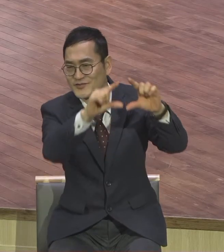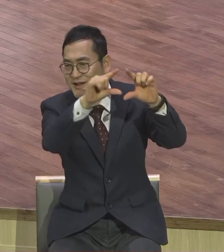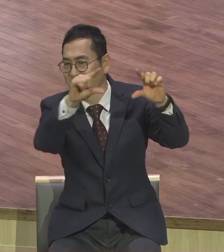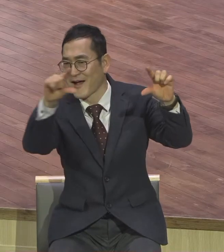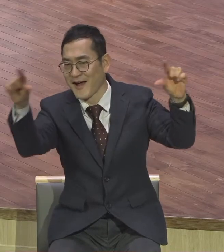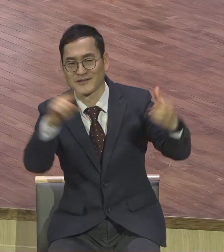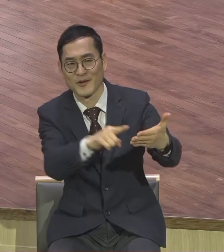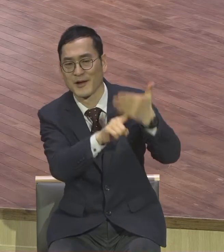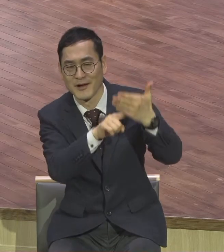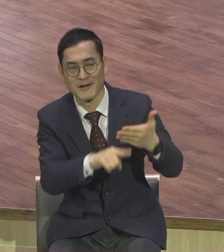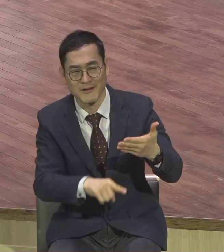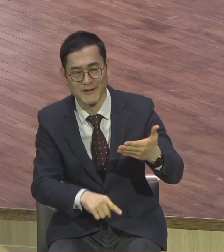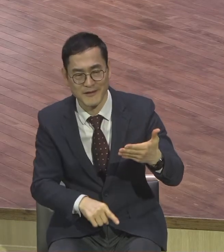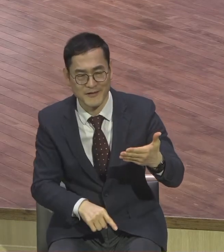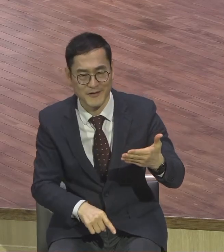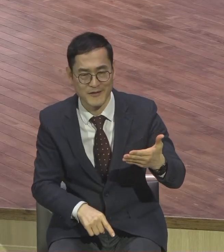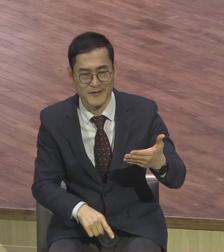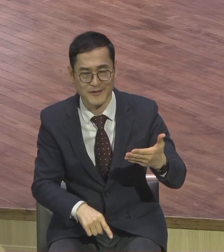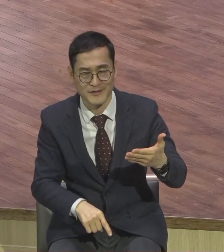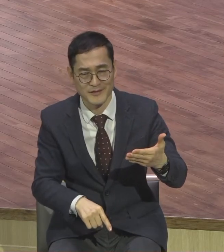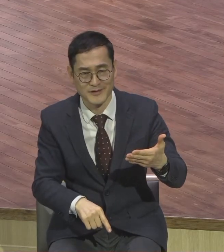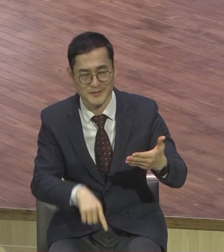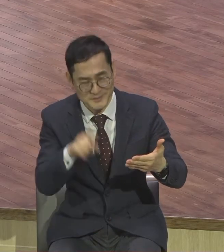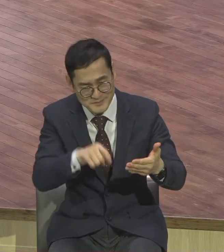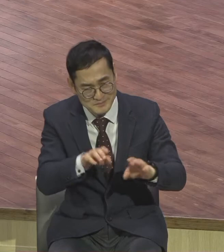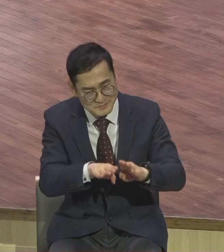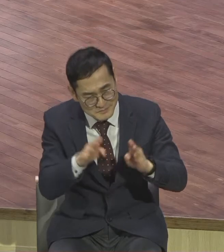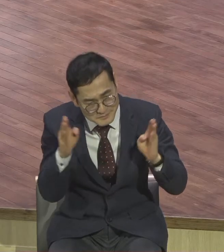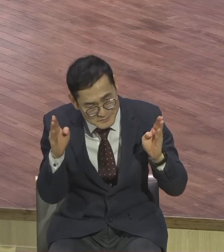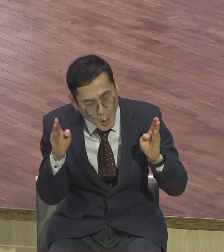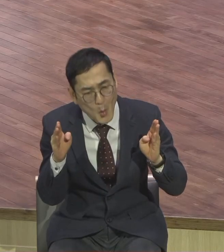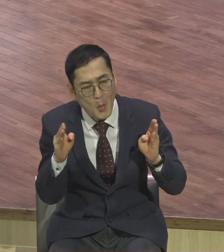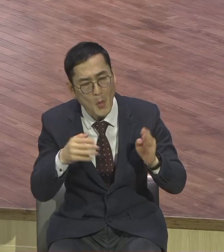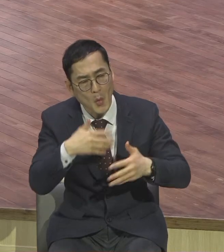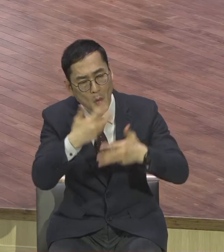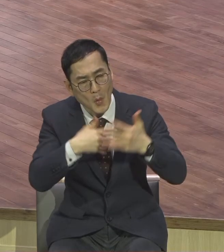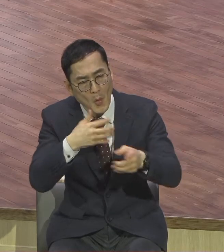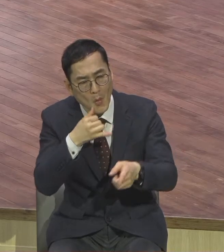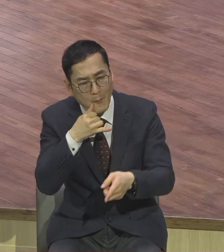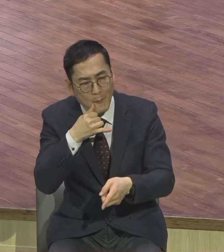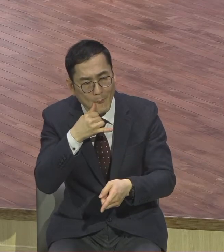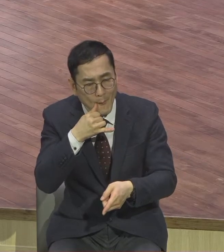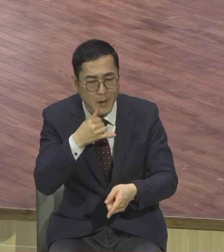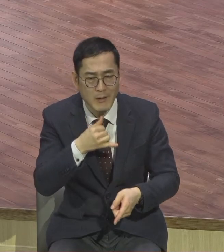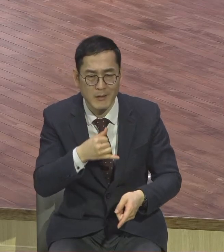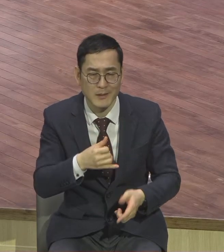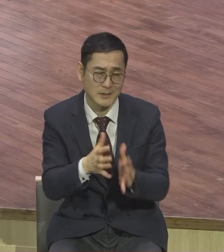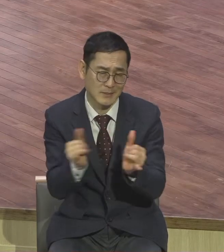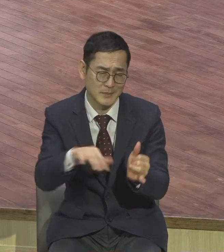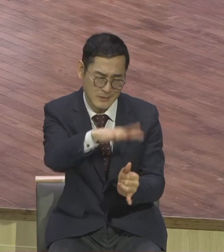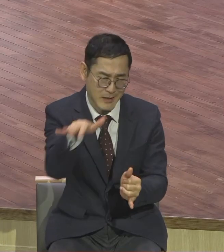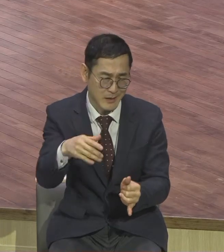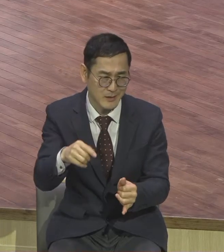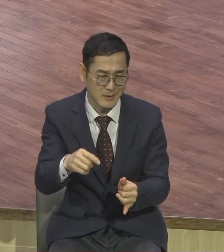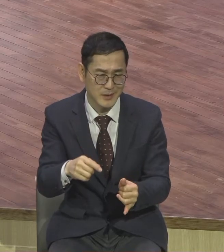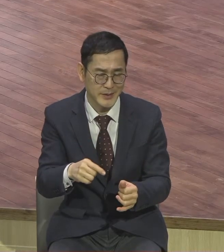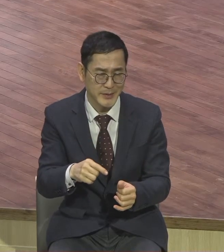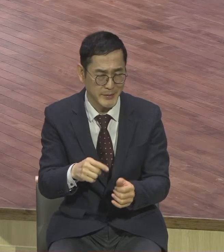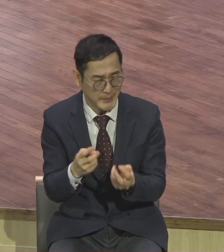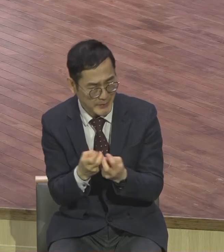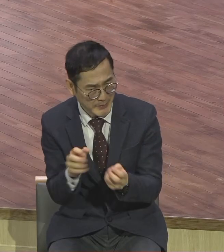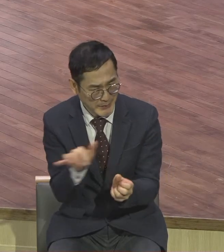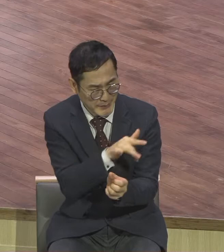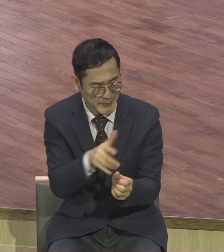영상을 가지고 사람을 천해시기 우리가 영적으로